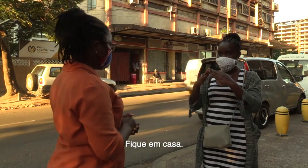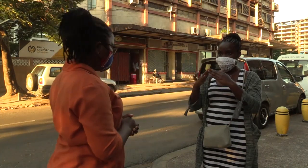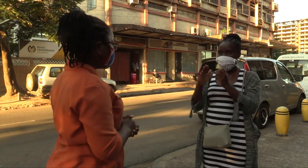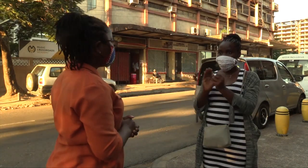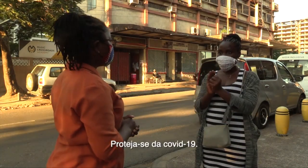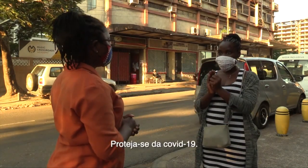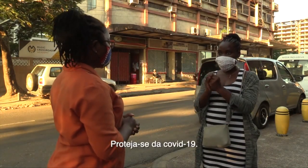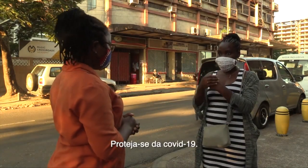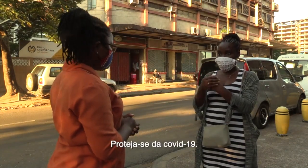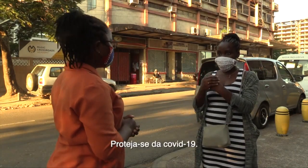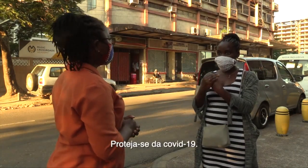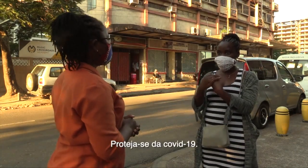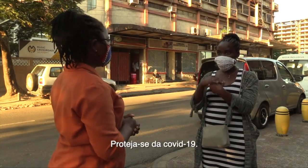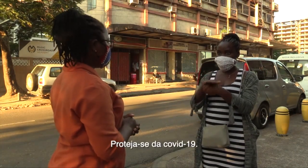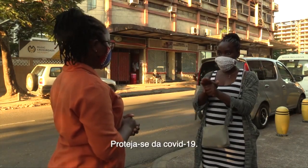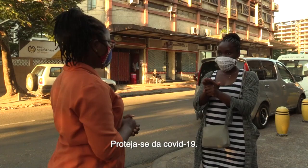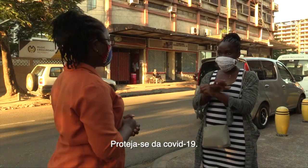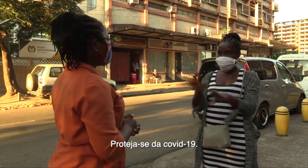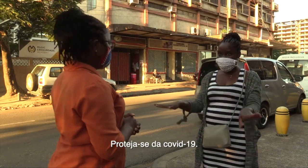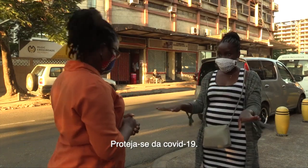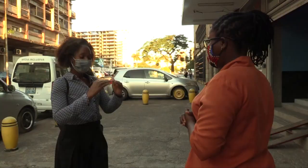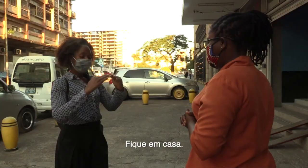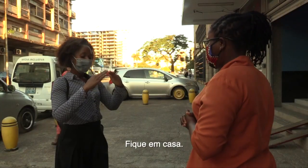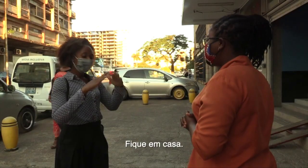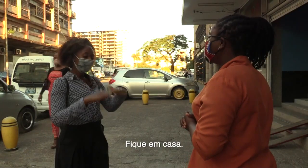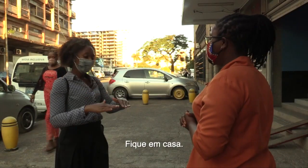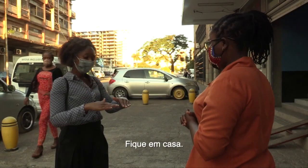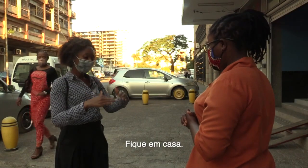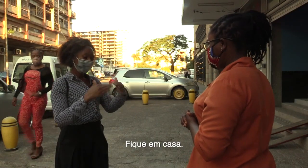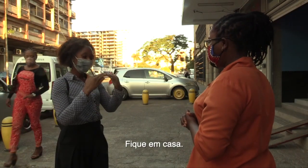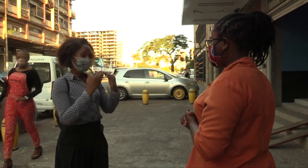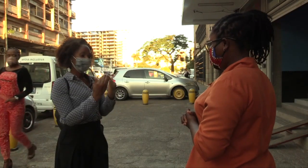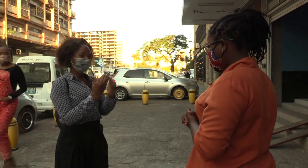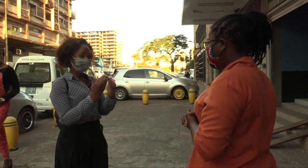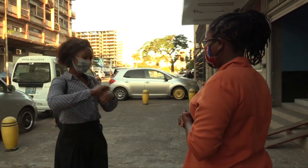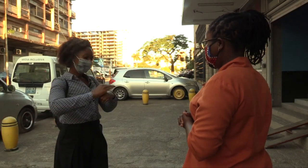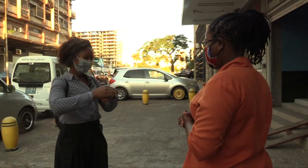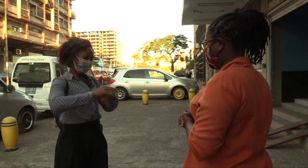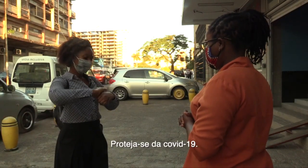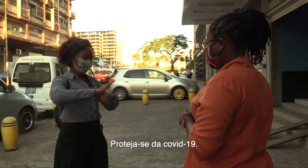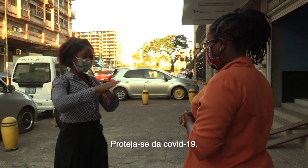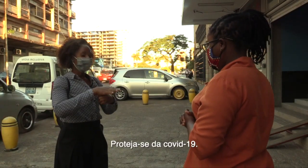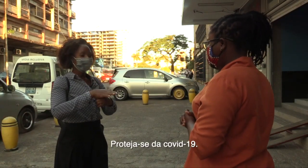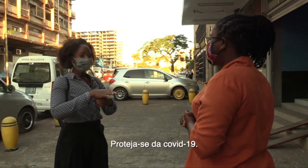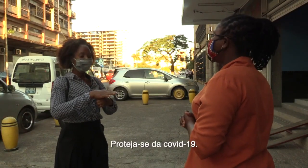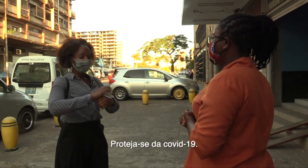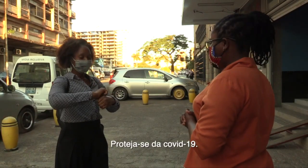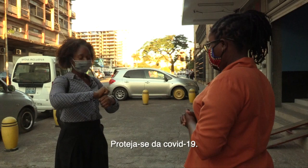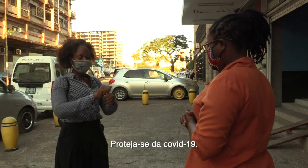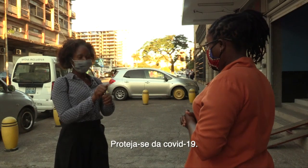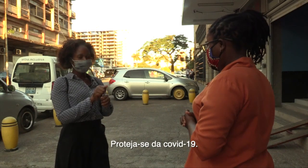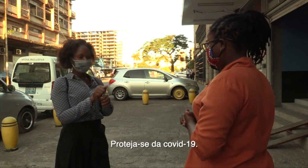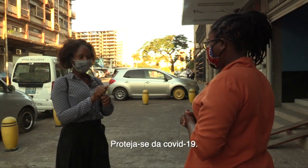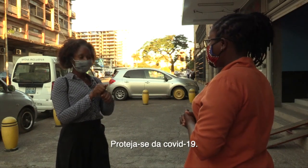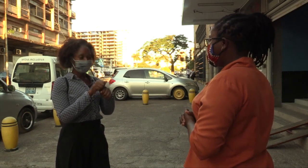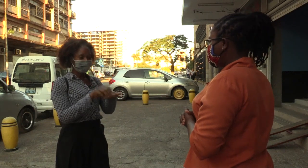casa. Proteja-se da Covid-19. Fique em casa. Proteja-se da Covid